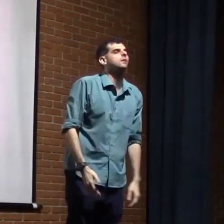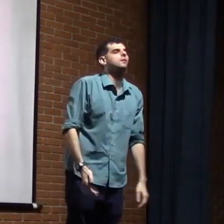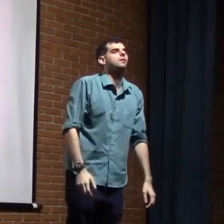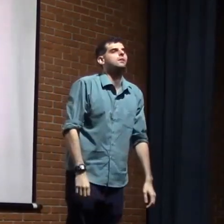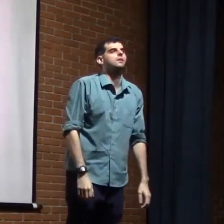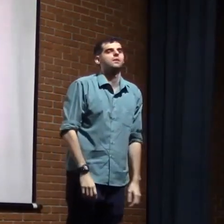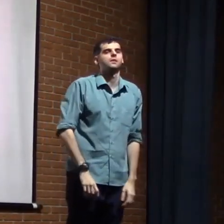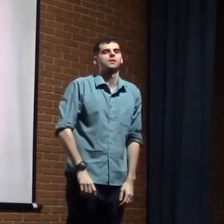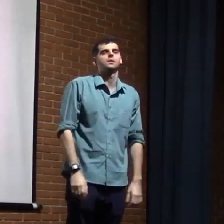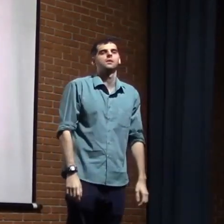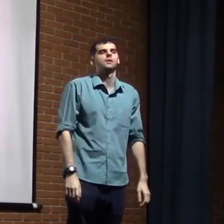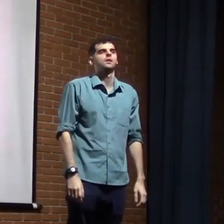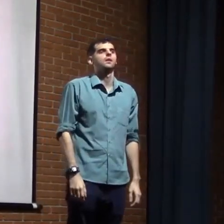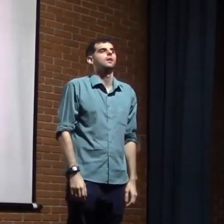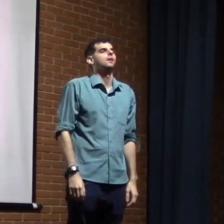um contato com um médico surdo na área da saúde?